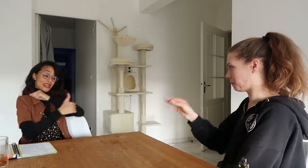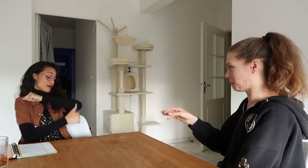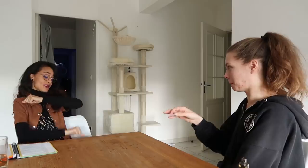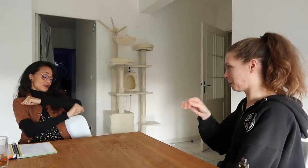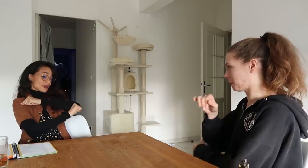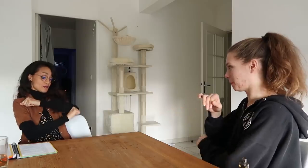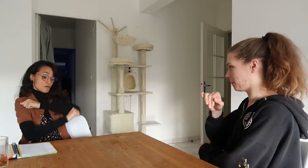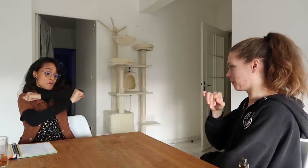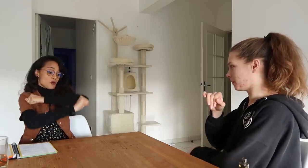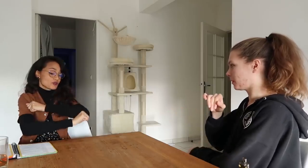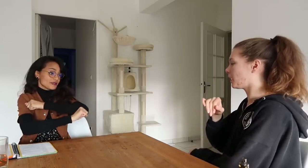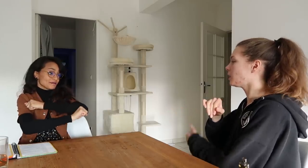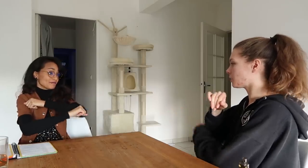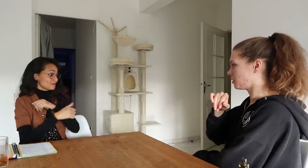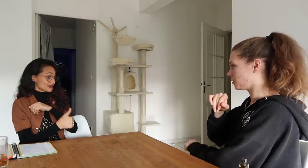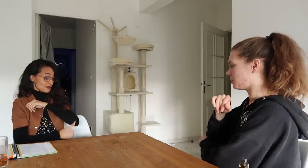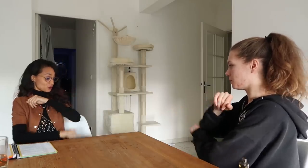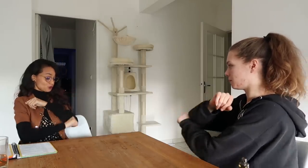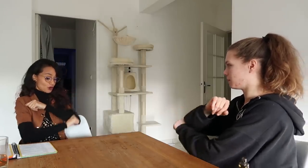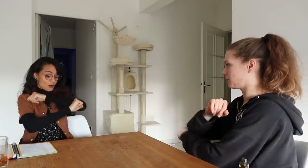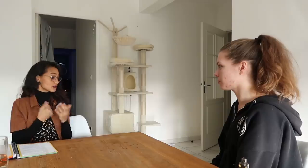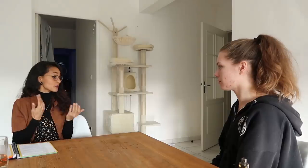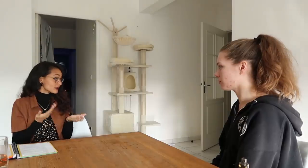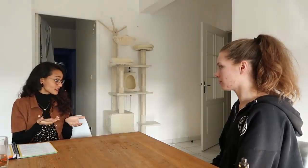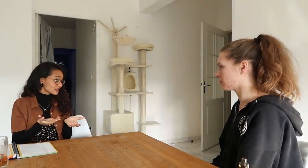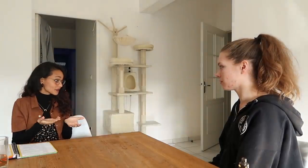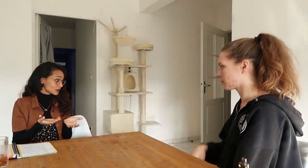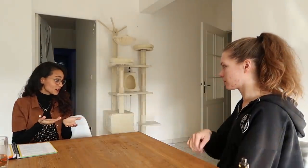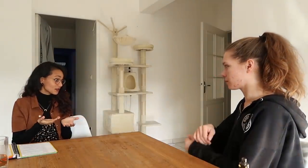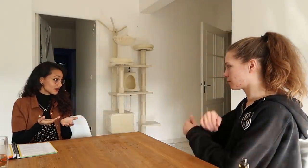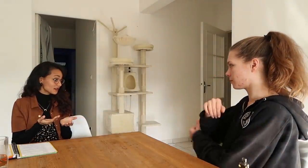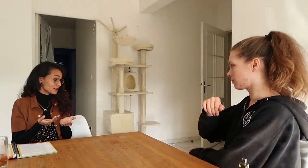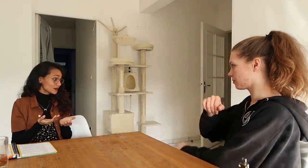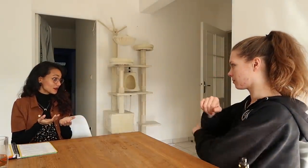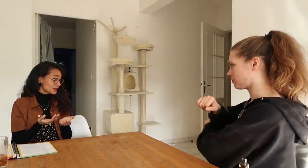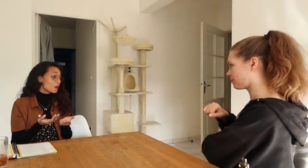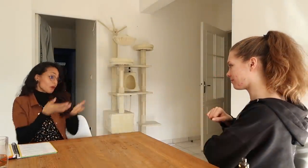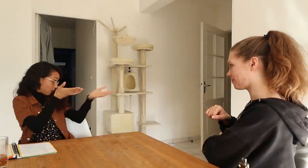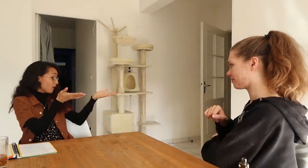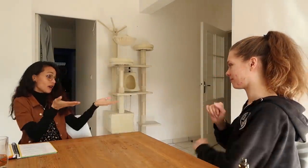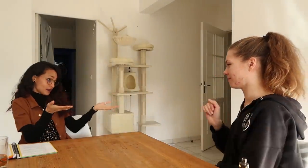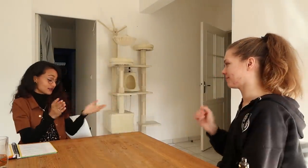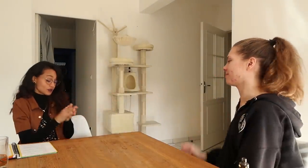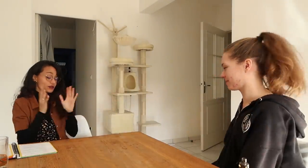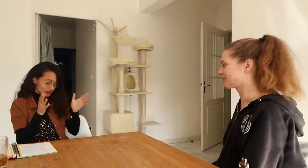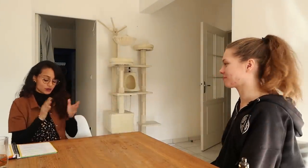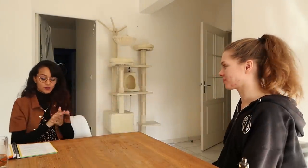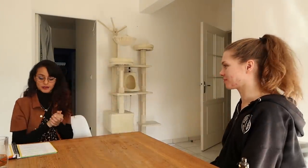Ça. Et ben, à la semaine prochaine. Ah, d'accord. C'est vraiment pour ton copain. La semaine dernière, ça ferait quoi? Voilà, exactement. T'as compris le